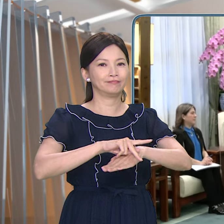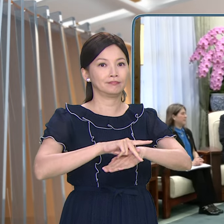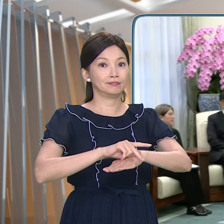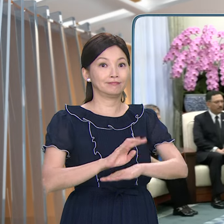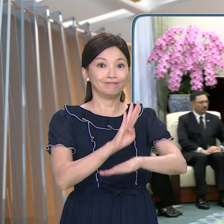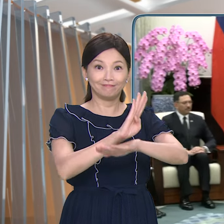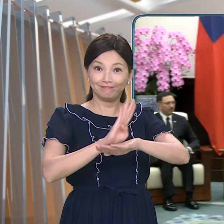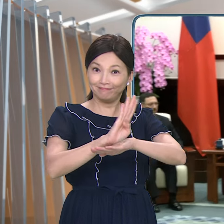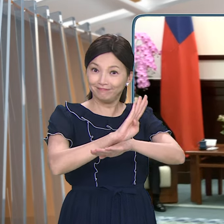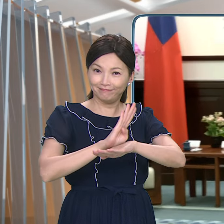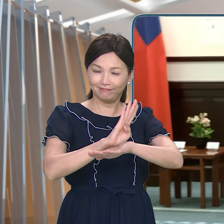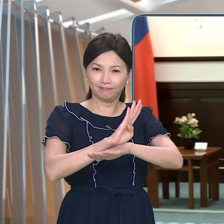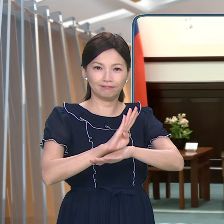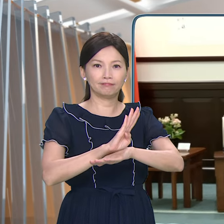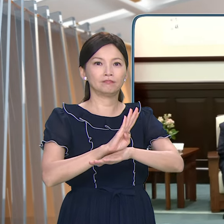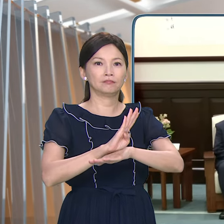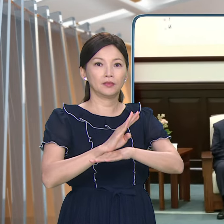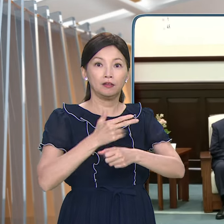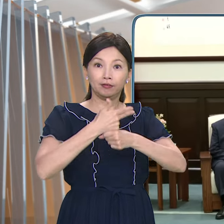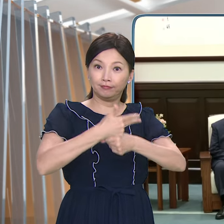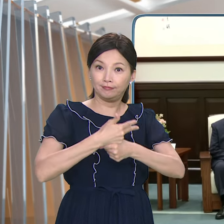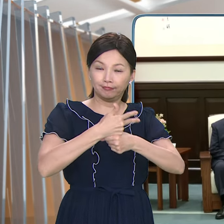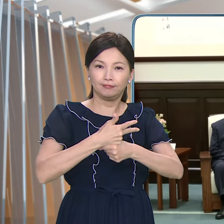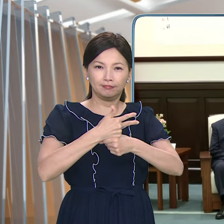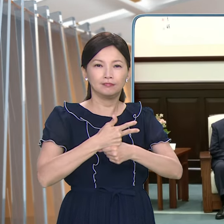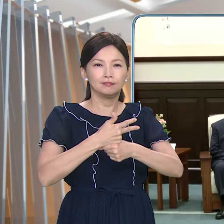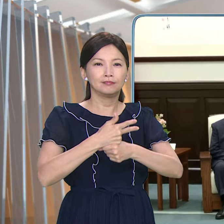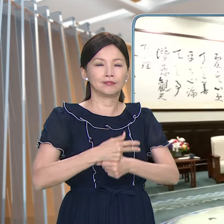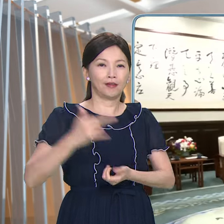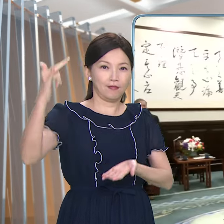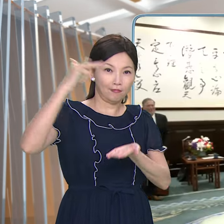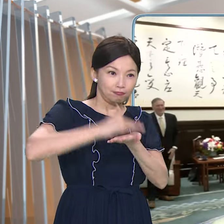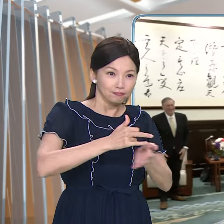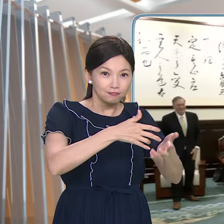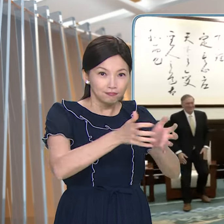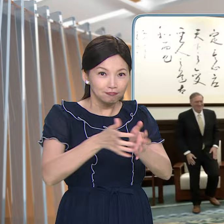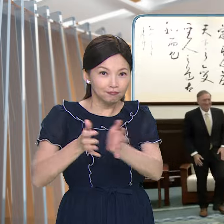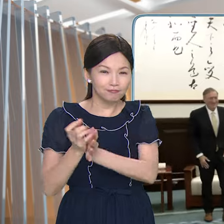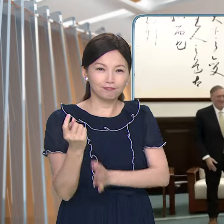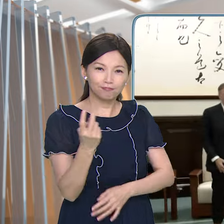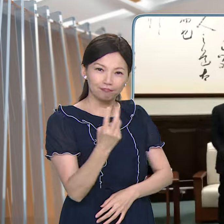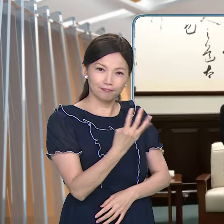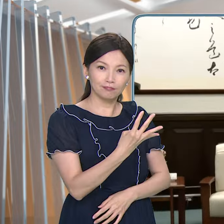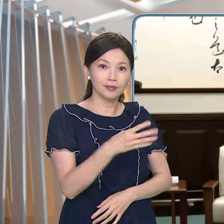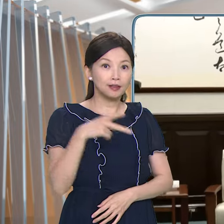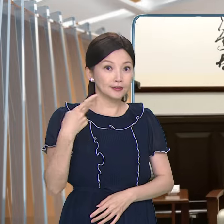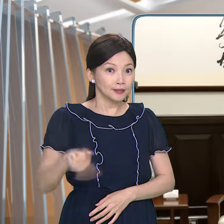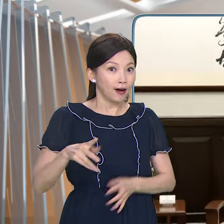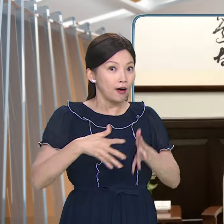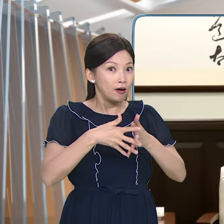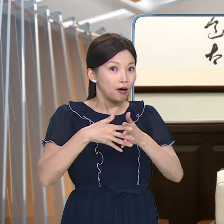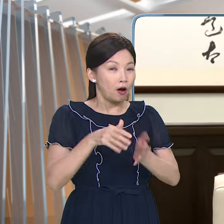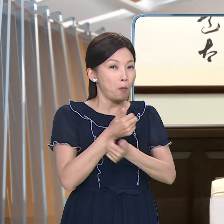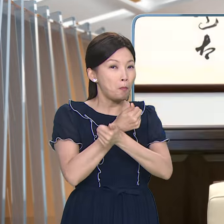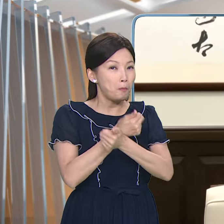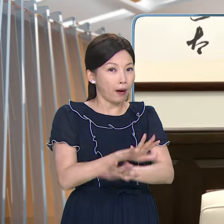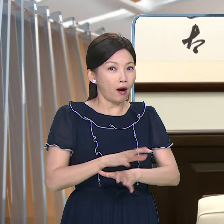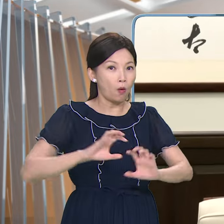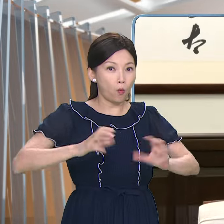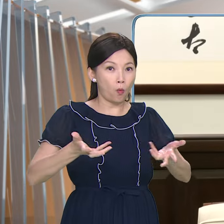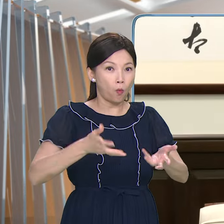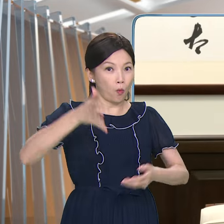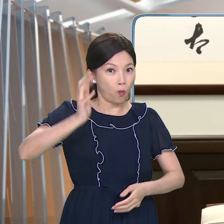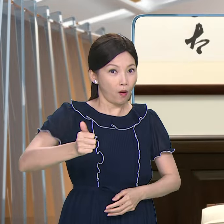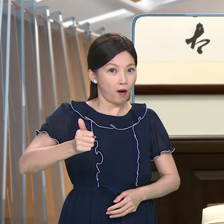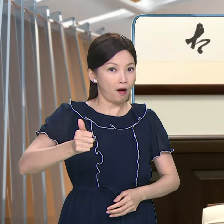邦巴拉圭、帛琉、瓜地马拉等访团，还有前美国国务